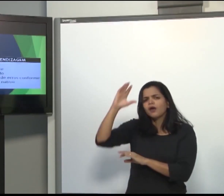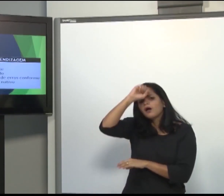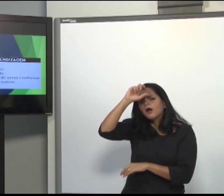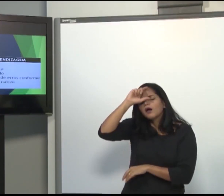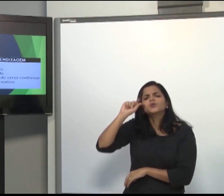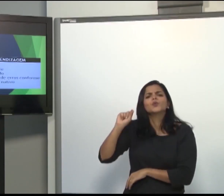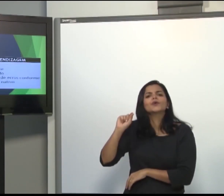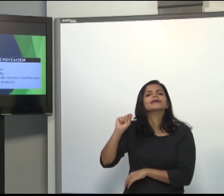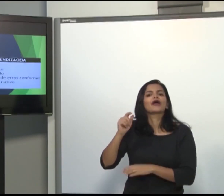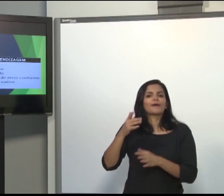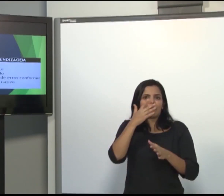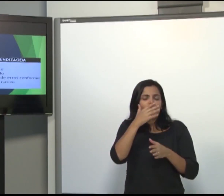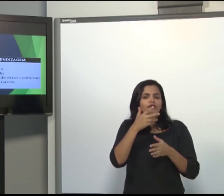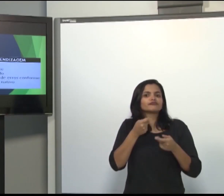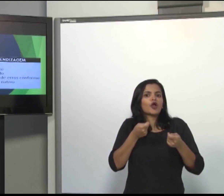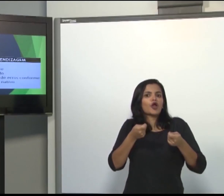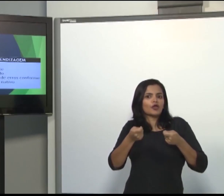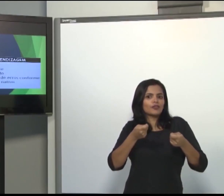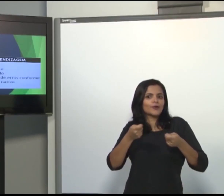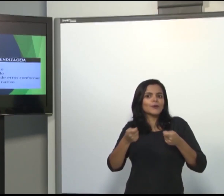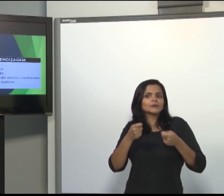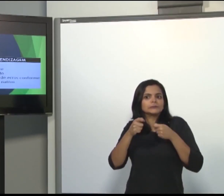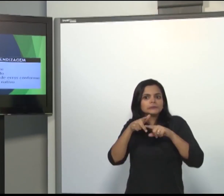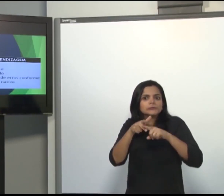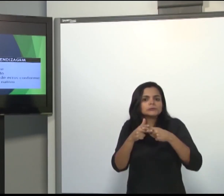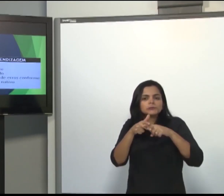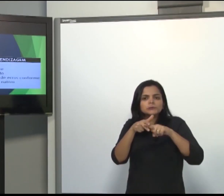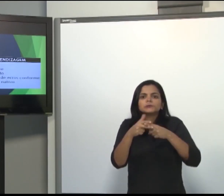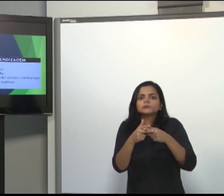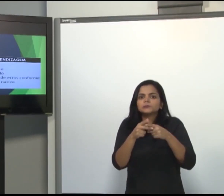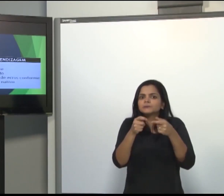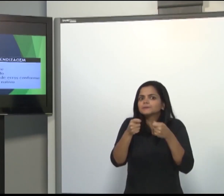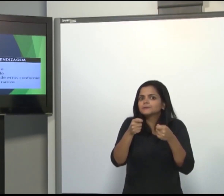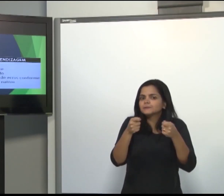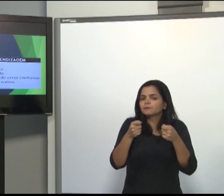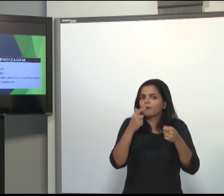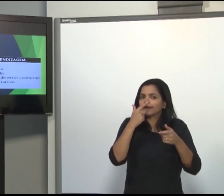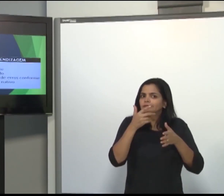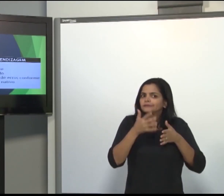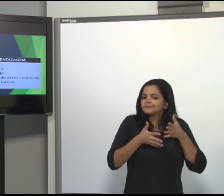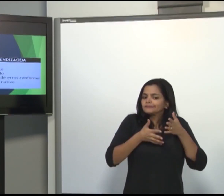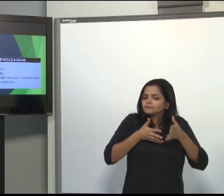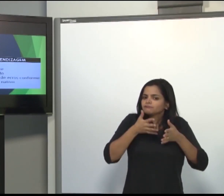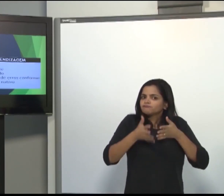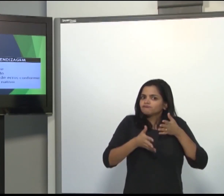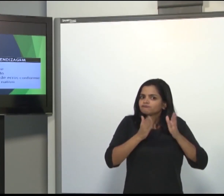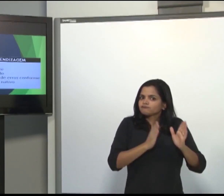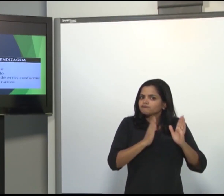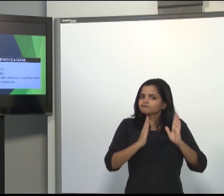à aprendizagem? Há um controle, há correções metodológicas. Vejam, por